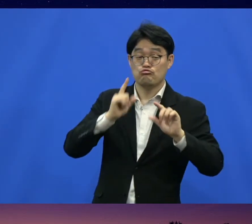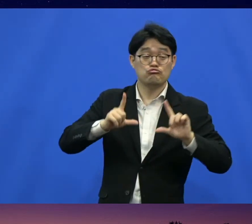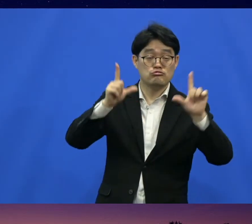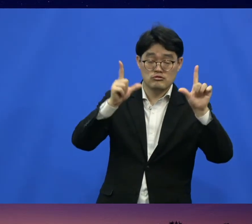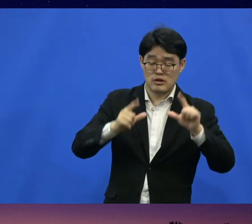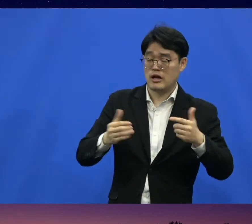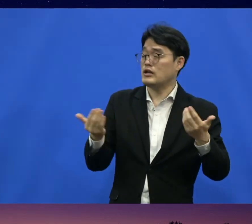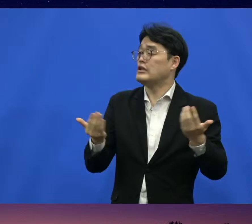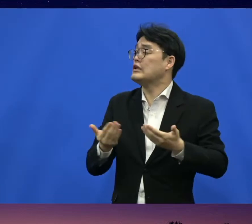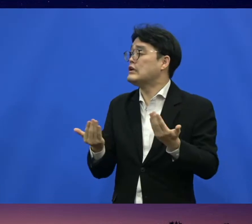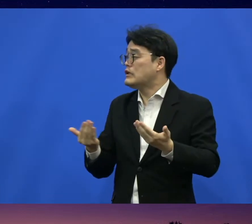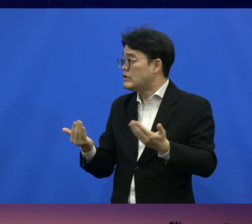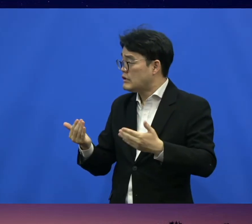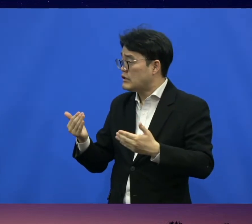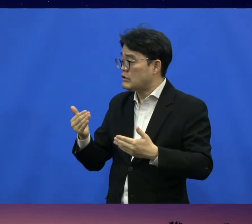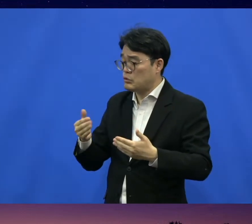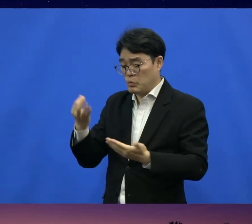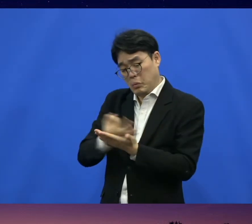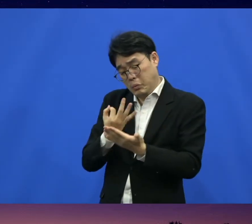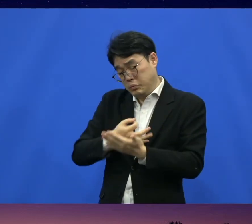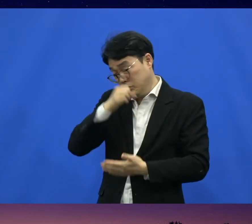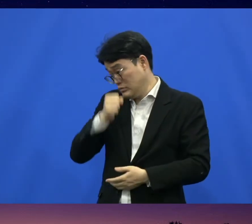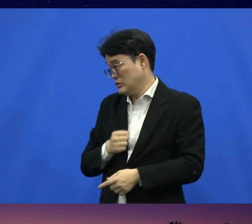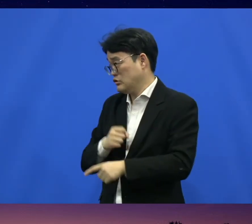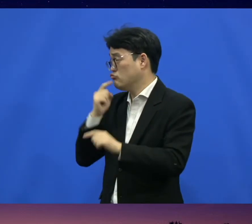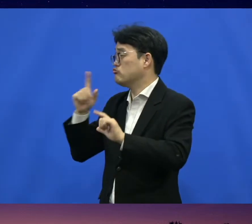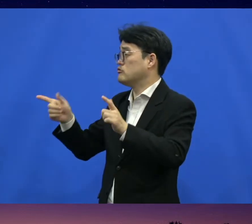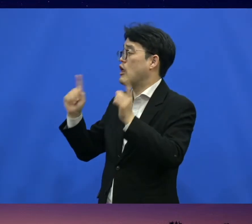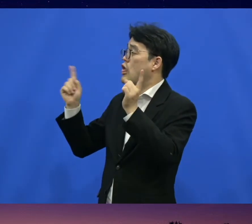그렇게 어떻게 살아? 좀 따져.